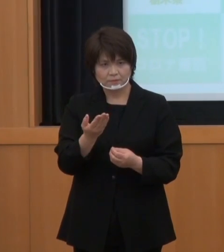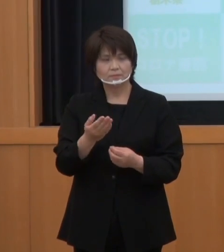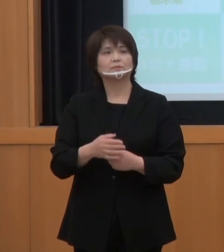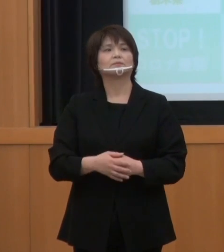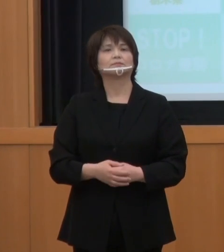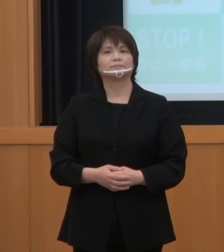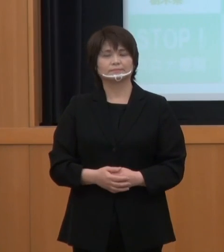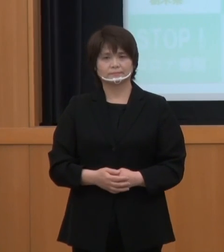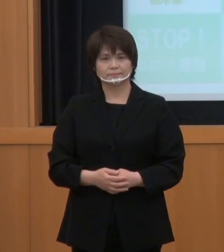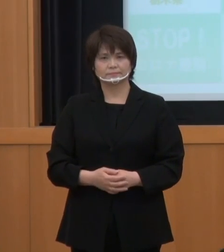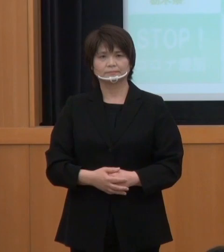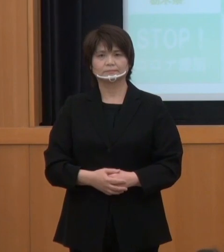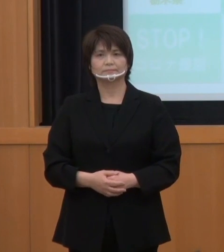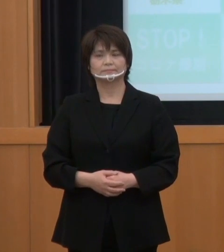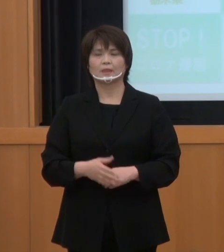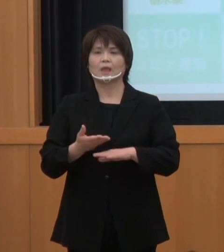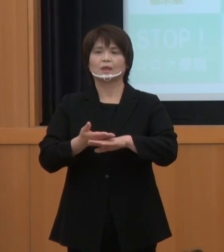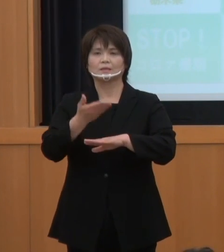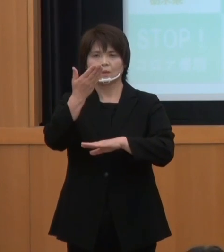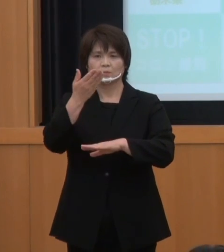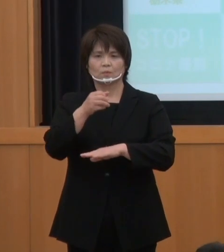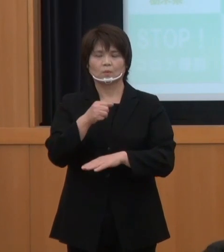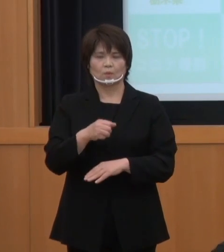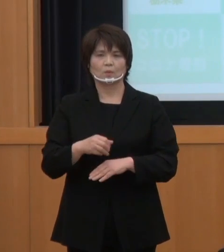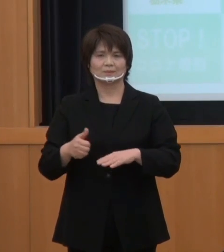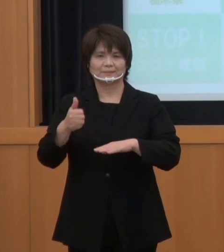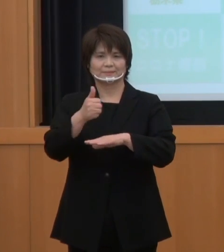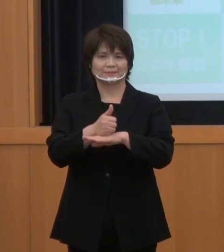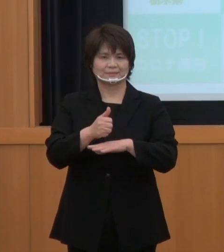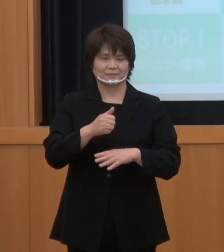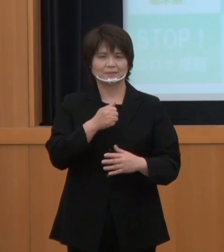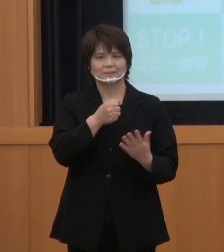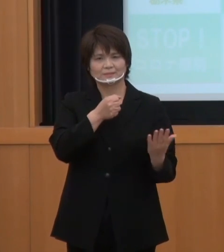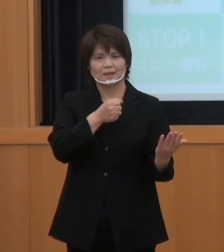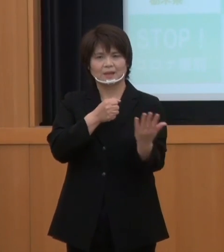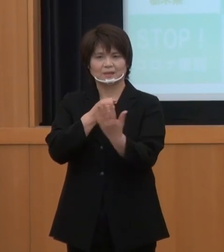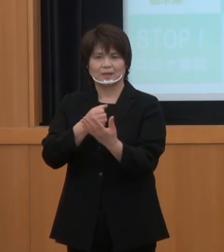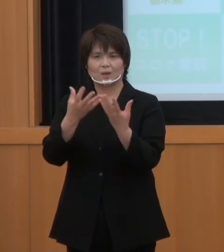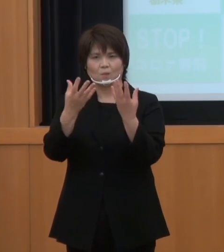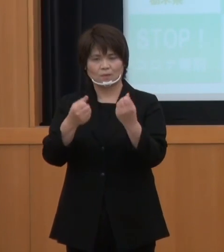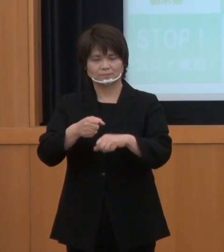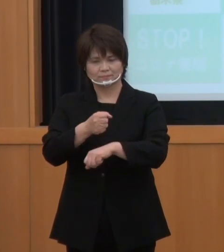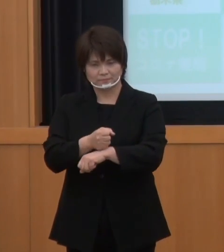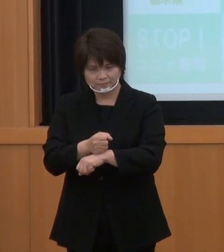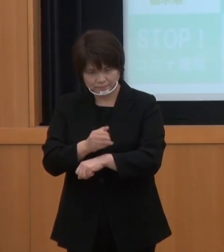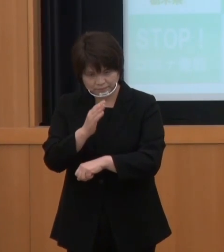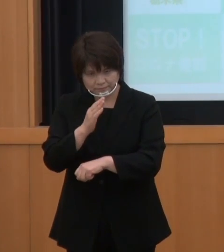以上で、知事記者会見を終了させていただきます。ありがとうございました。